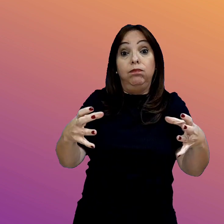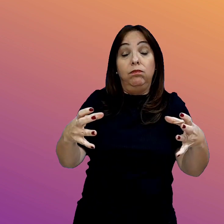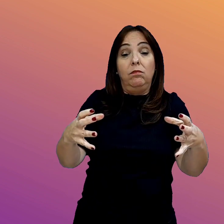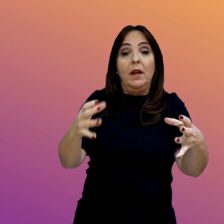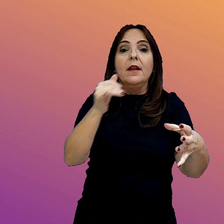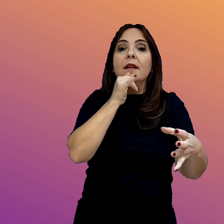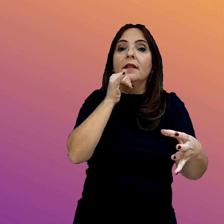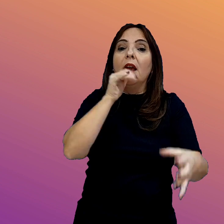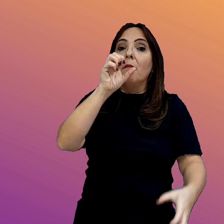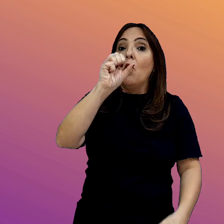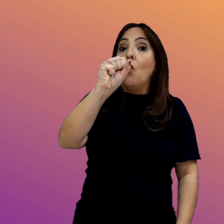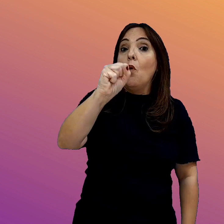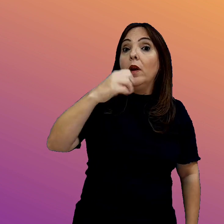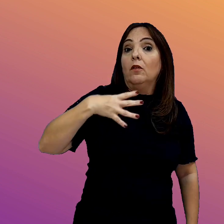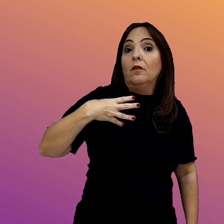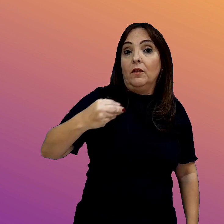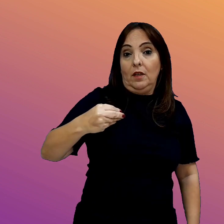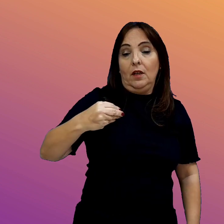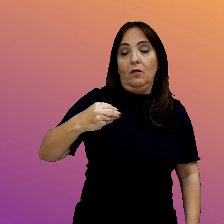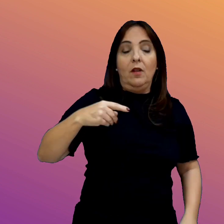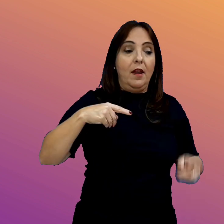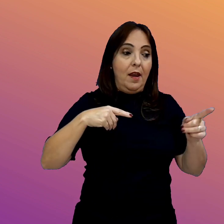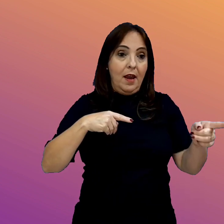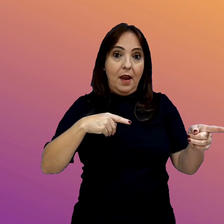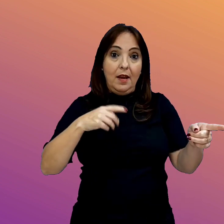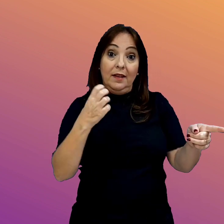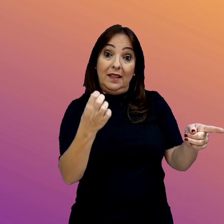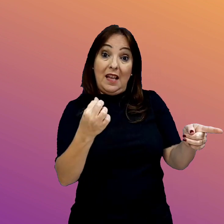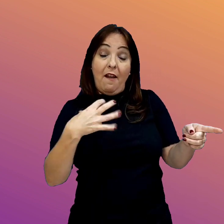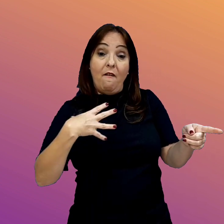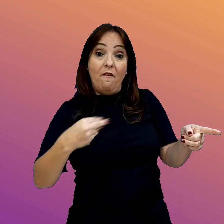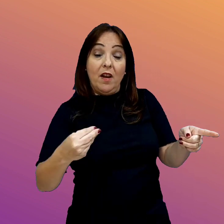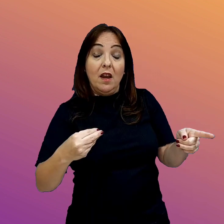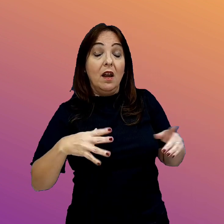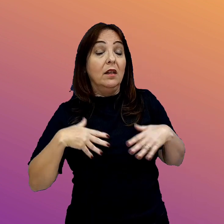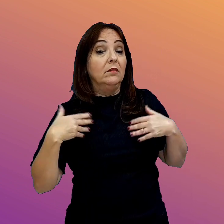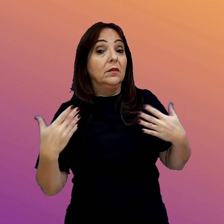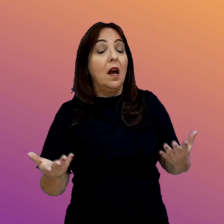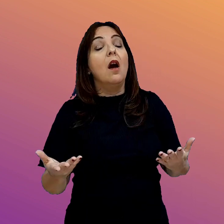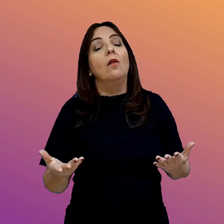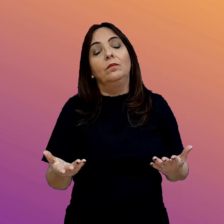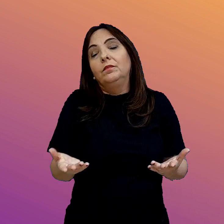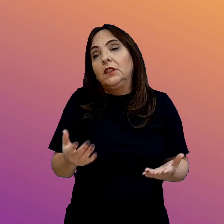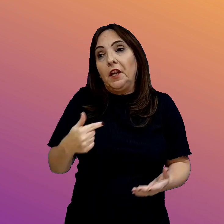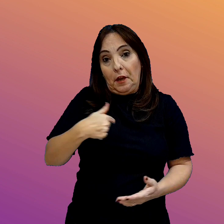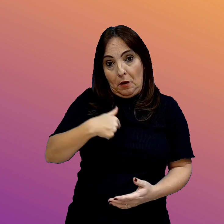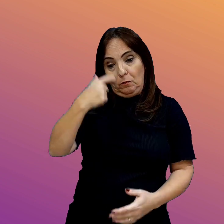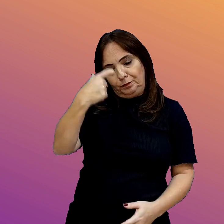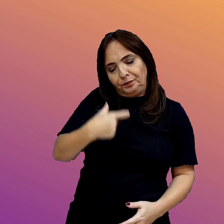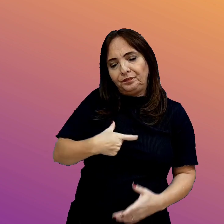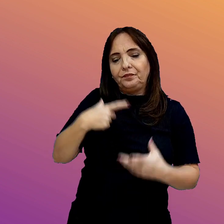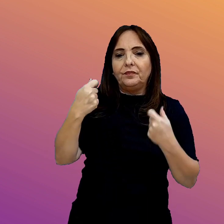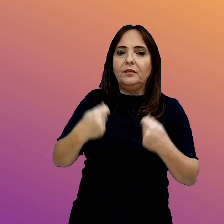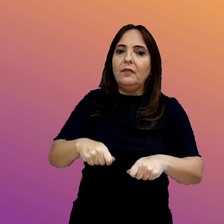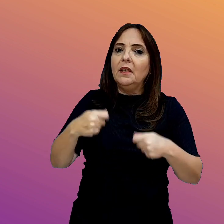de 6 filhos. Então, a gente tinha que compartilhar, eu pelo menos, tinha que compartilhar um quarto com 6